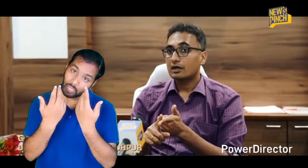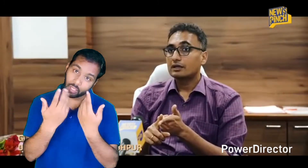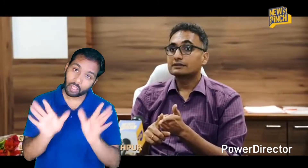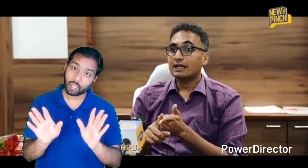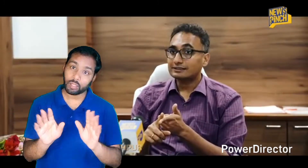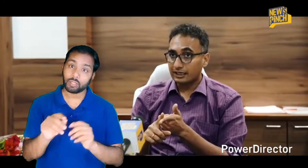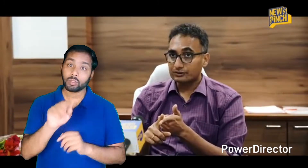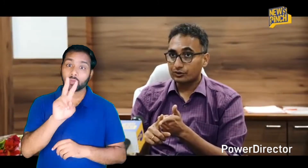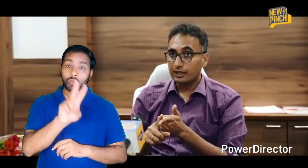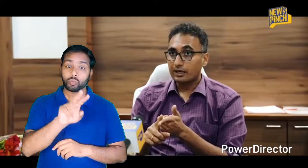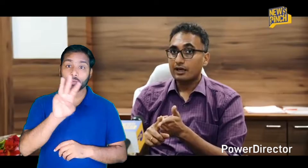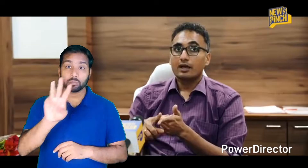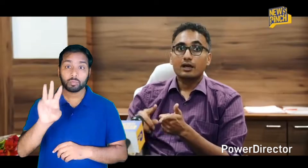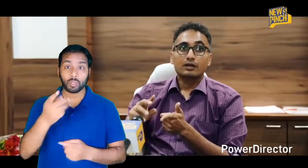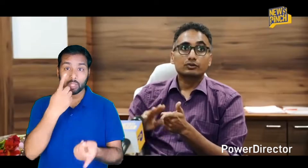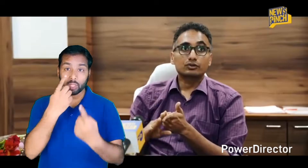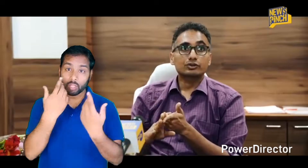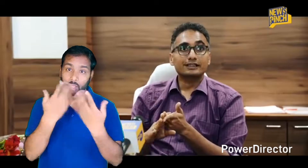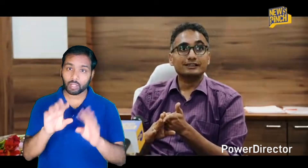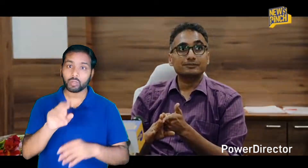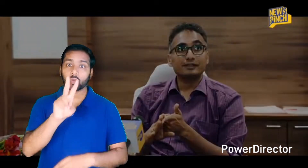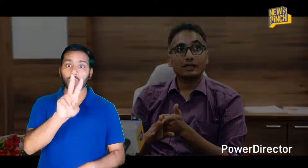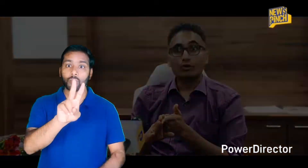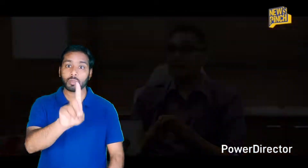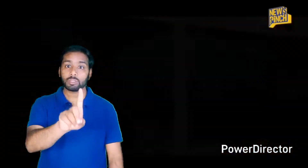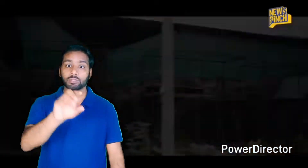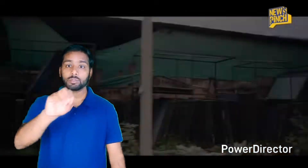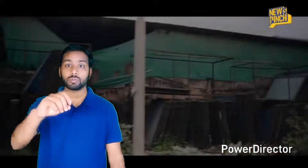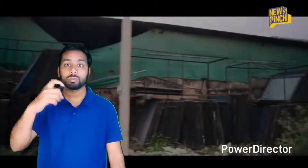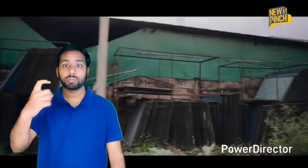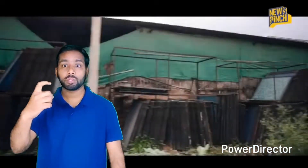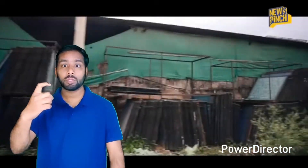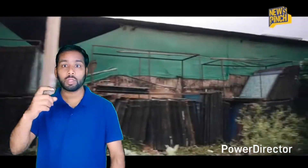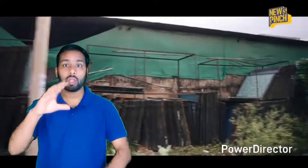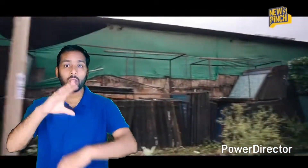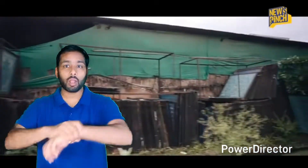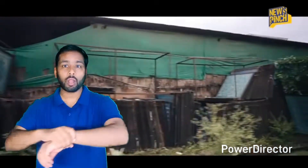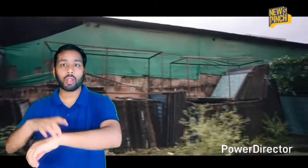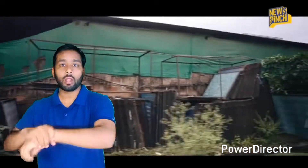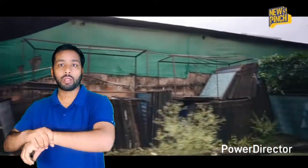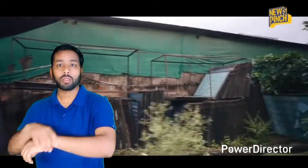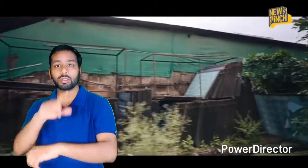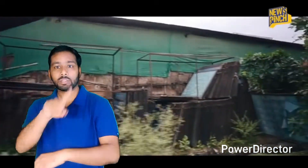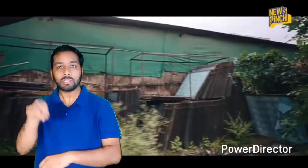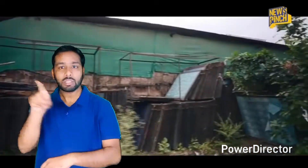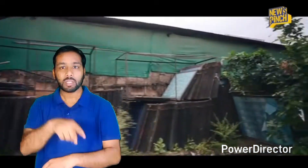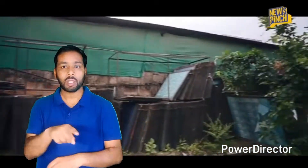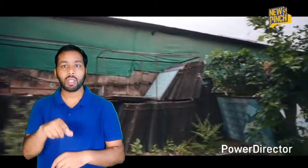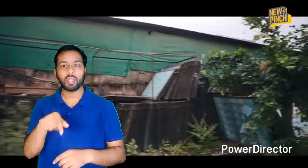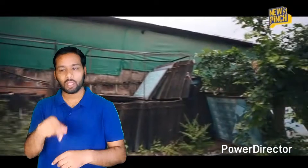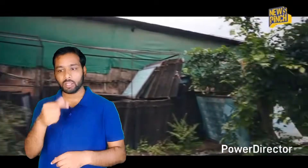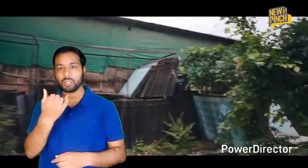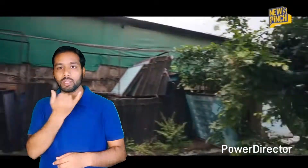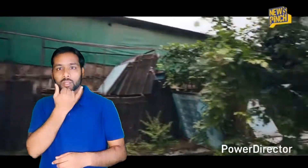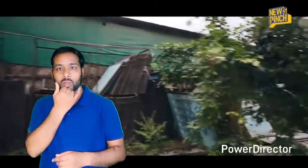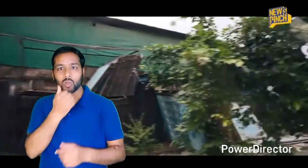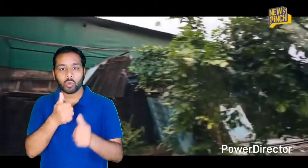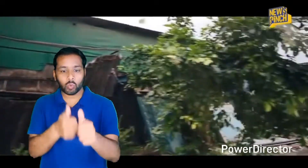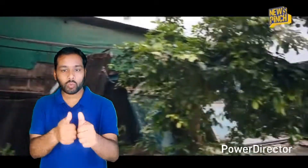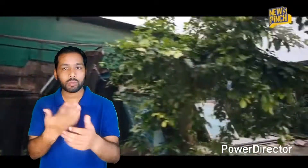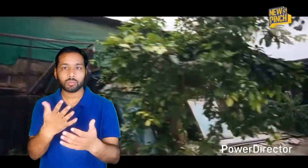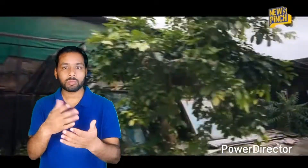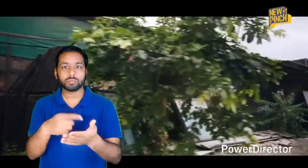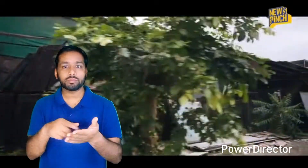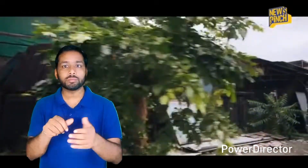हम लोग जांच करा चुके हैं। 233 में से अराउंड 107 फैक्ट्रीज के अंदर कंप्लायंस, जो पोल्यूशन के जो नॉर्म्स होते हैं उनकी कंप्लायंस